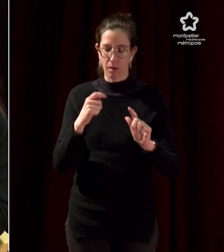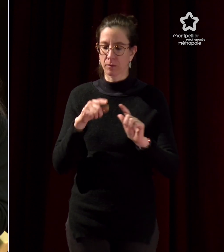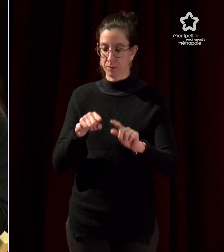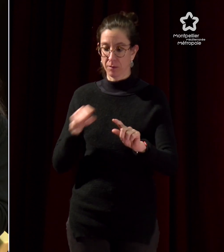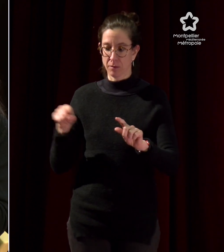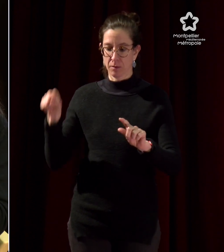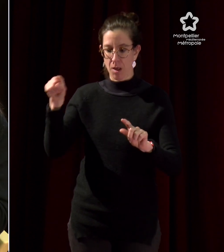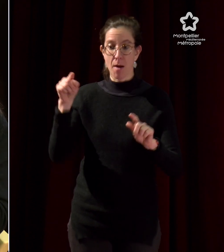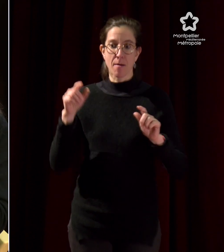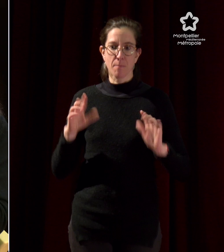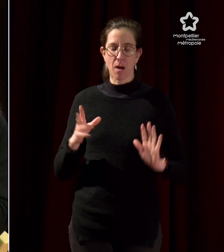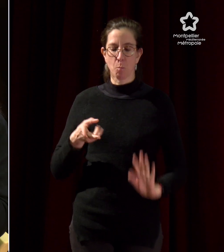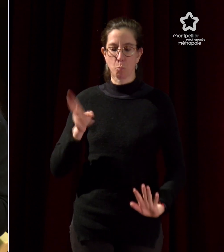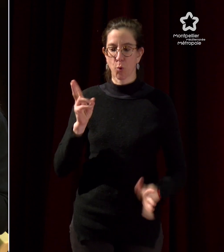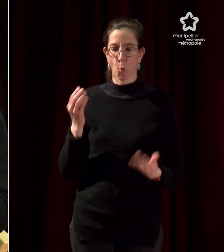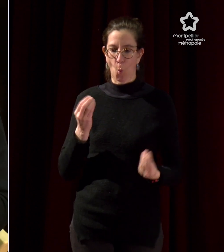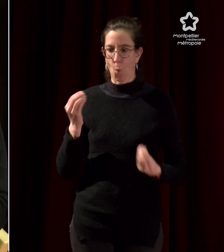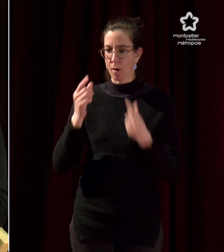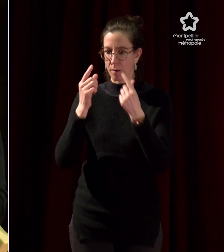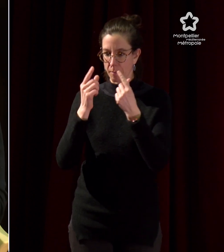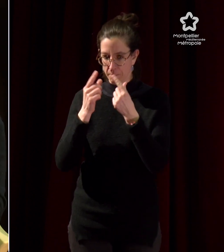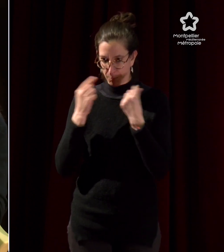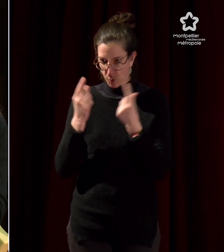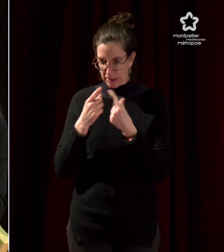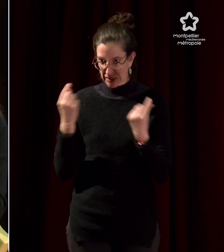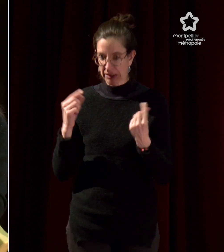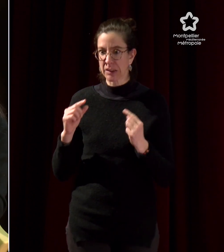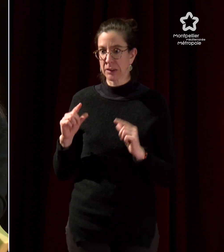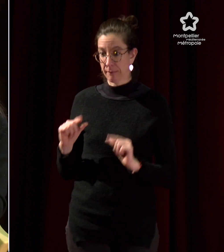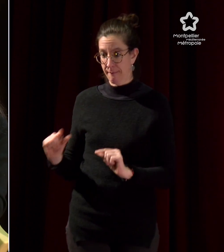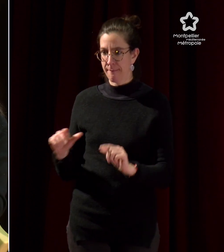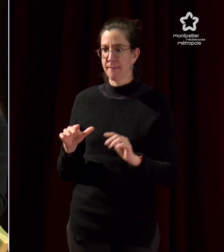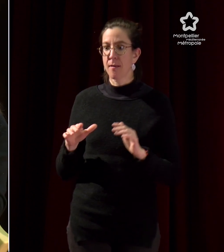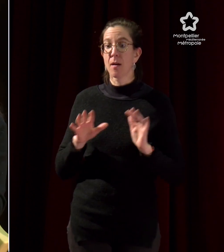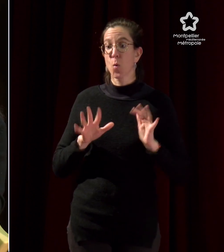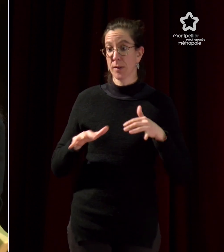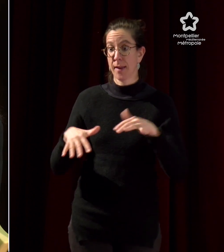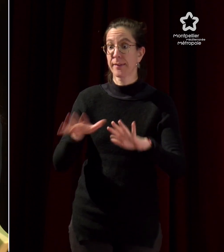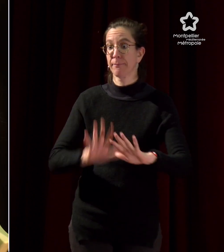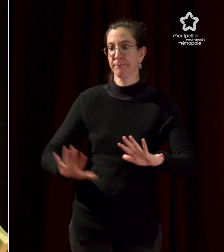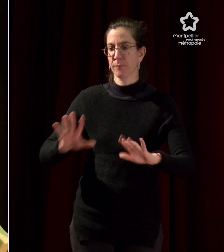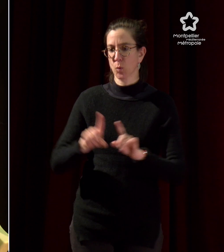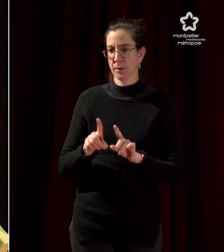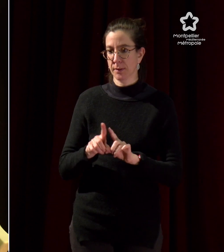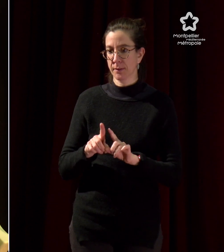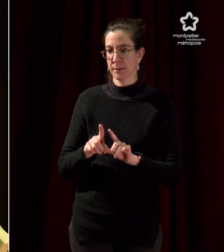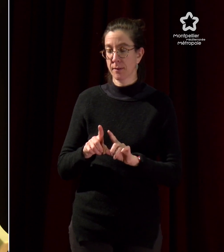de Papouasie-Nouvelle-Guinée et d'Océanie. Donc on pense qu'il avait une aire de répartition beaucoup plus